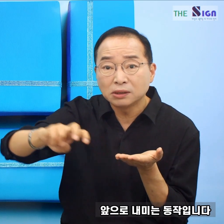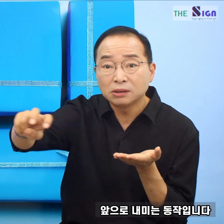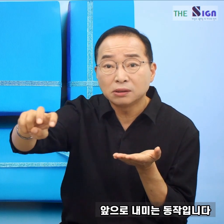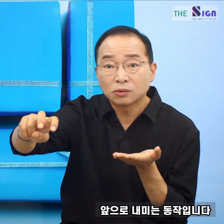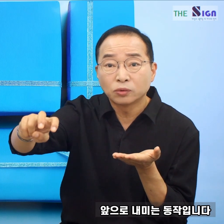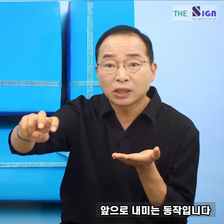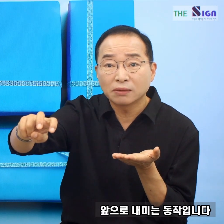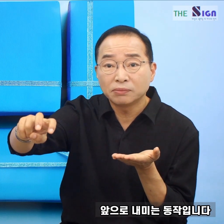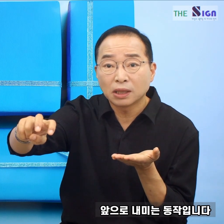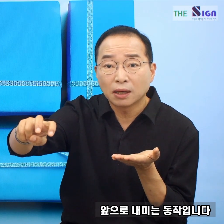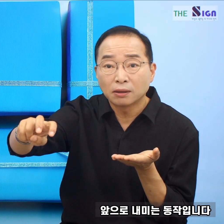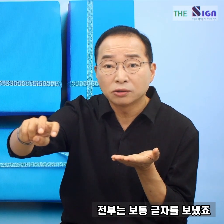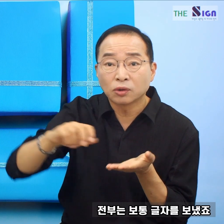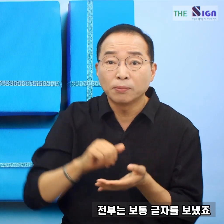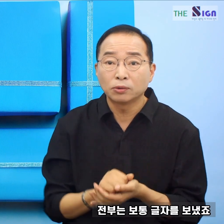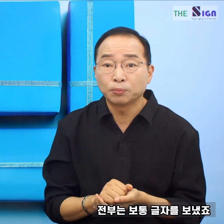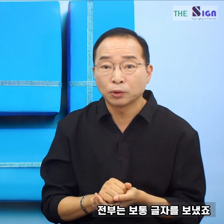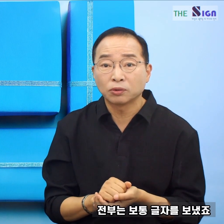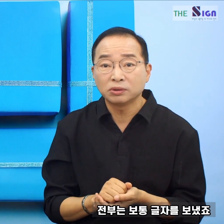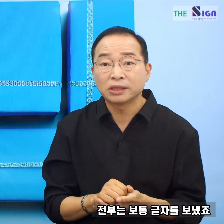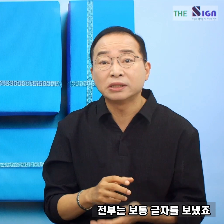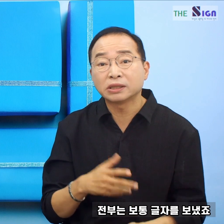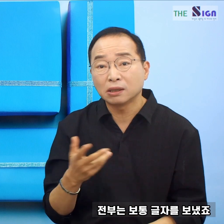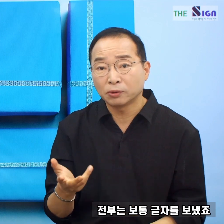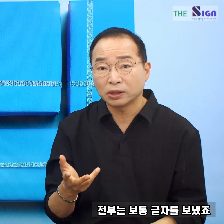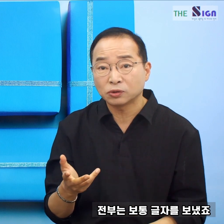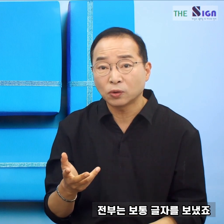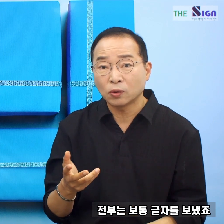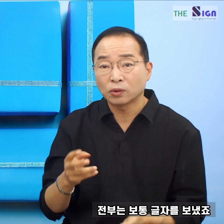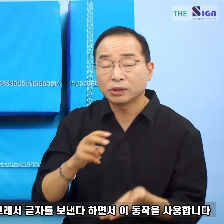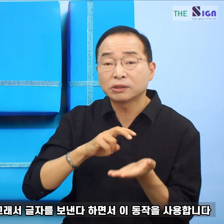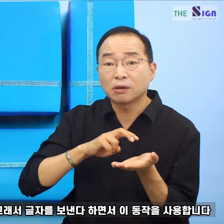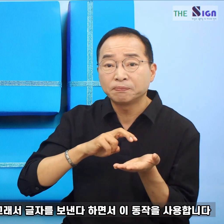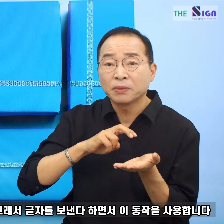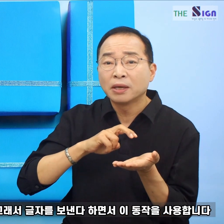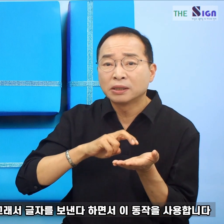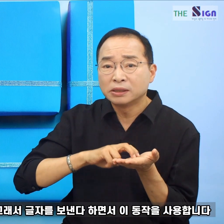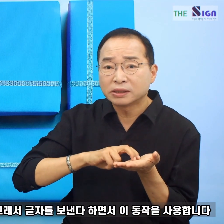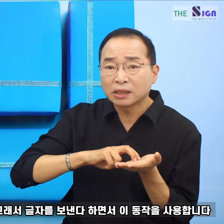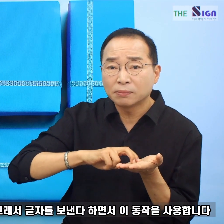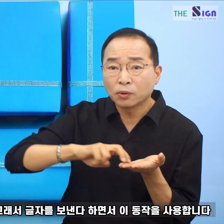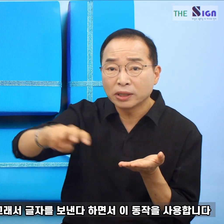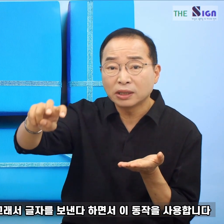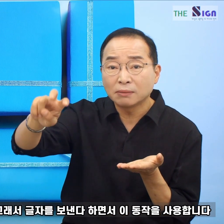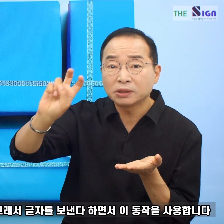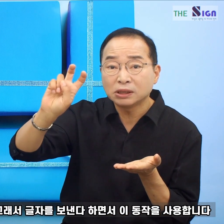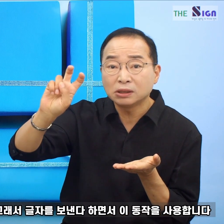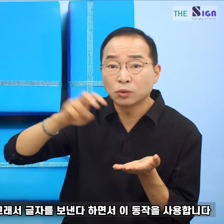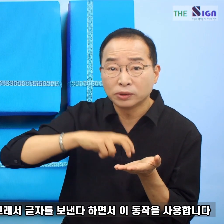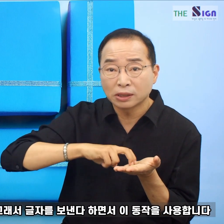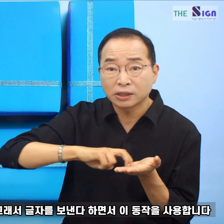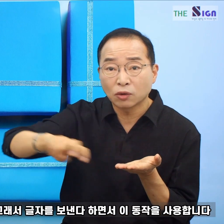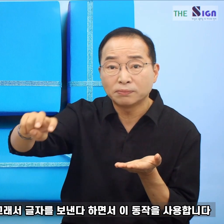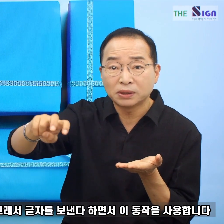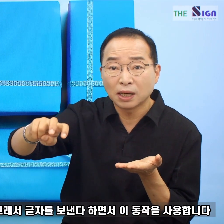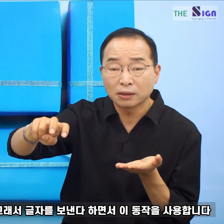내미는 동작입니다. 전보는 보통 이제 글자를 보냈죠. 그래서 글자를 보낸다 하면서 이 동작을 사용합니다.